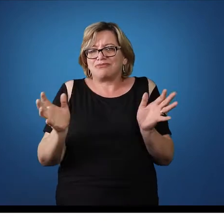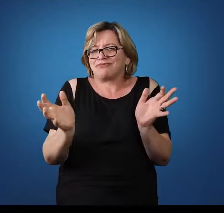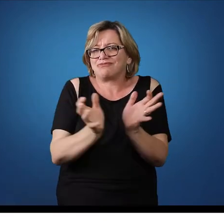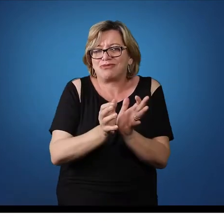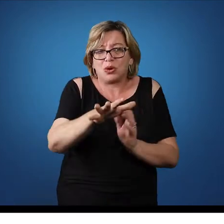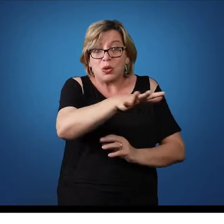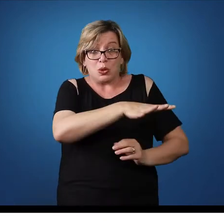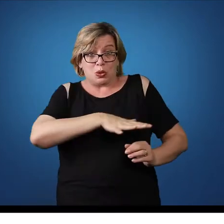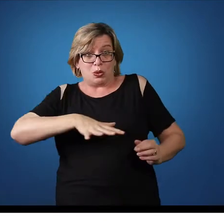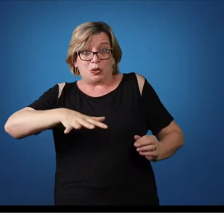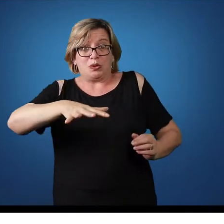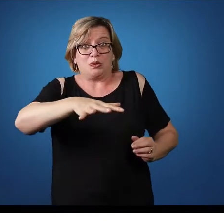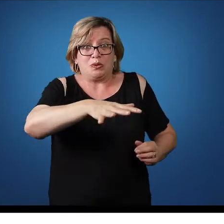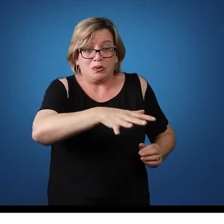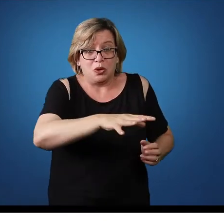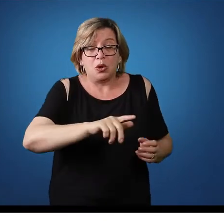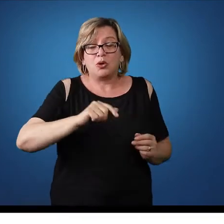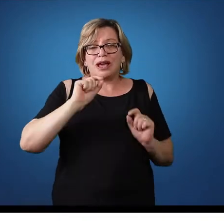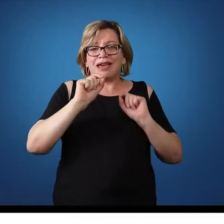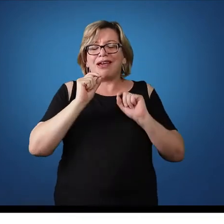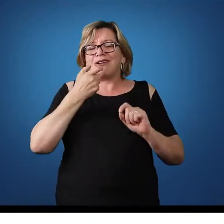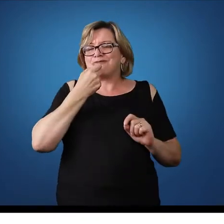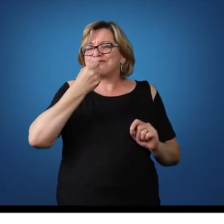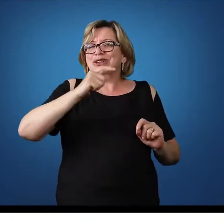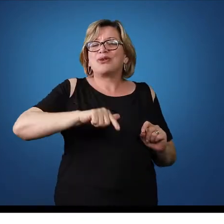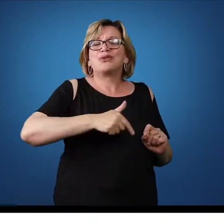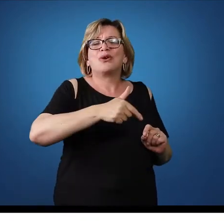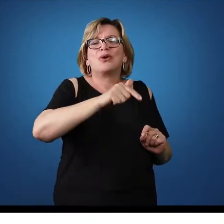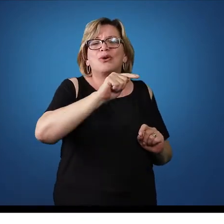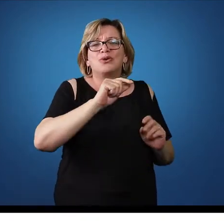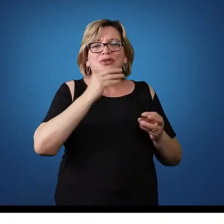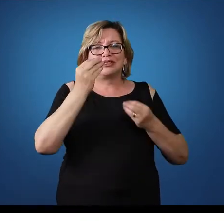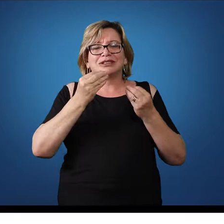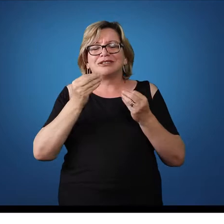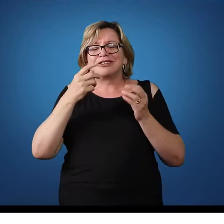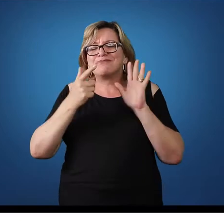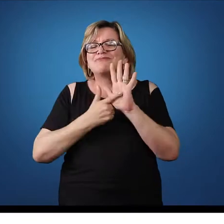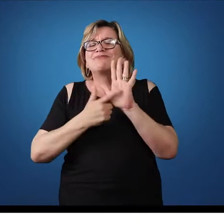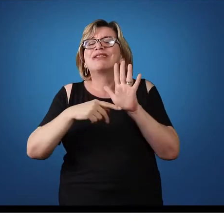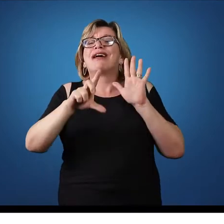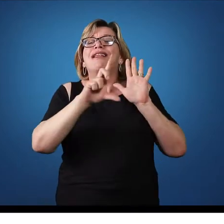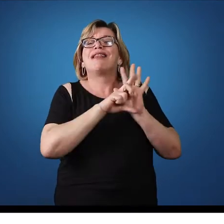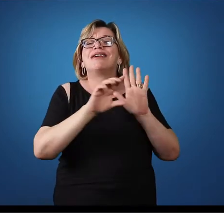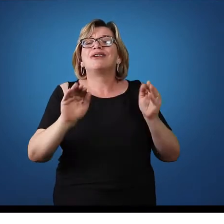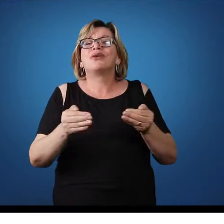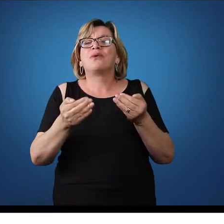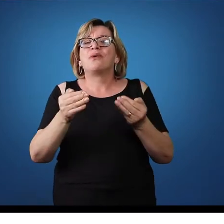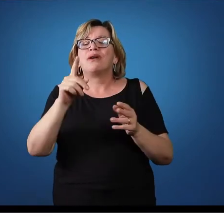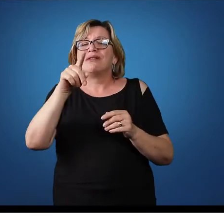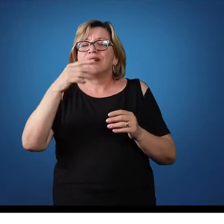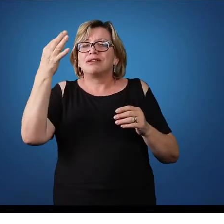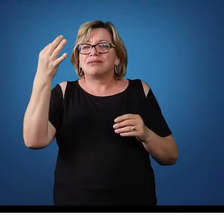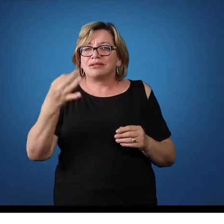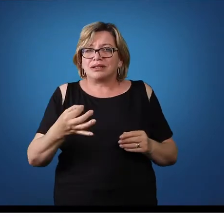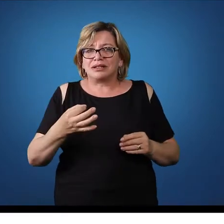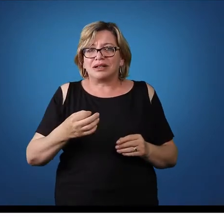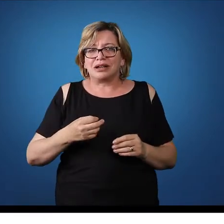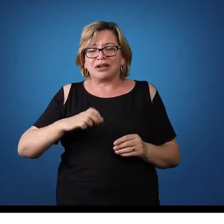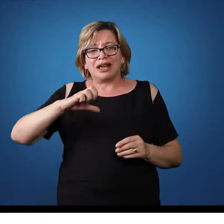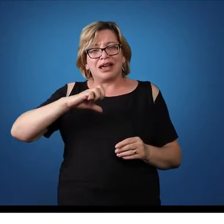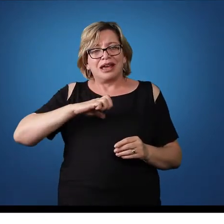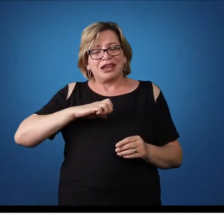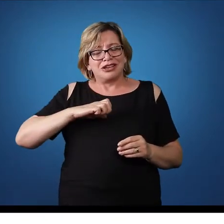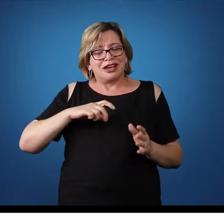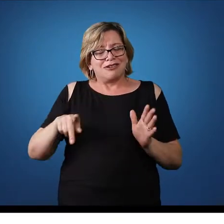o que é heteronomia? É quando os outros dizem que lei eu devo seguir. A ética é o domínio da